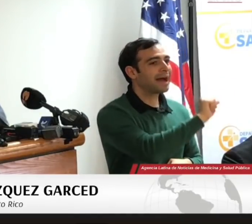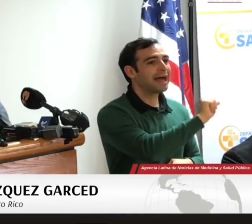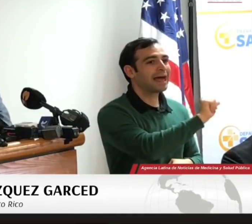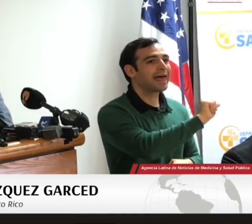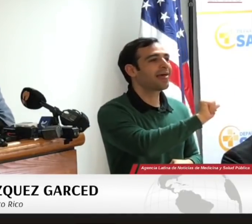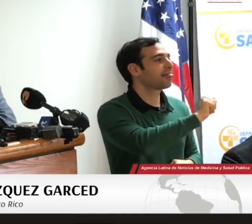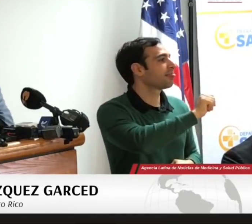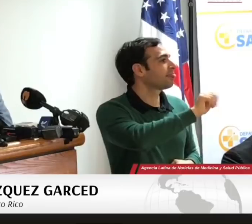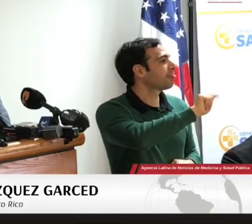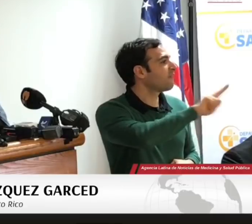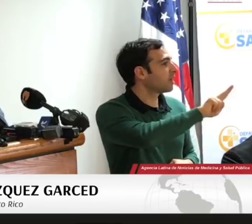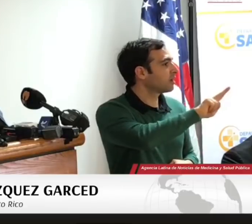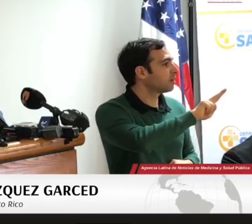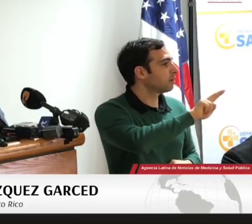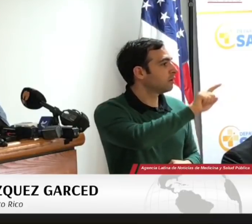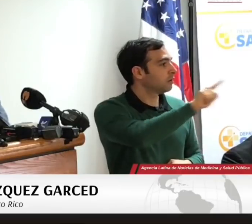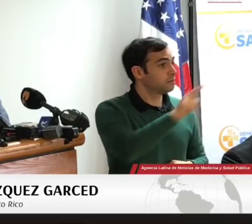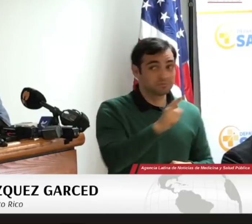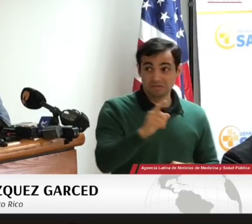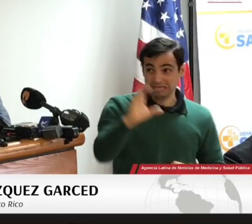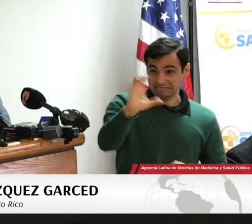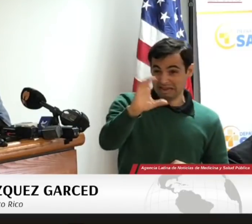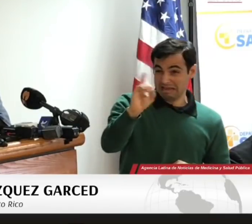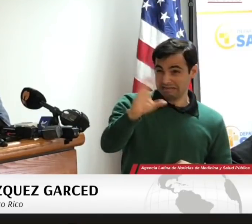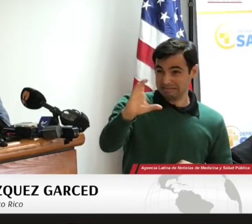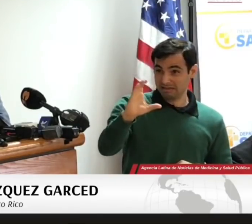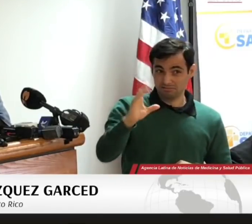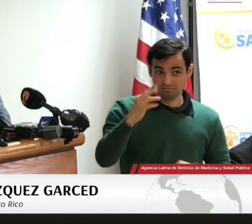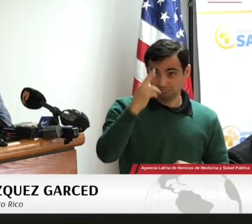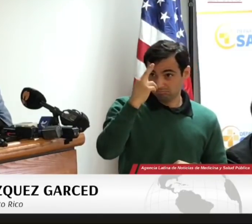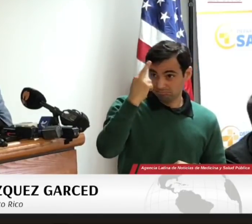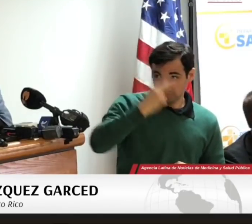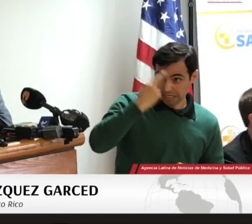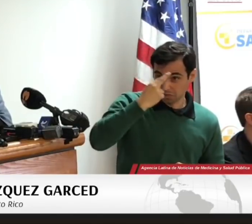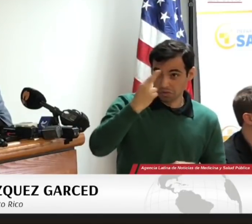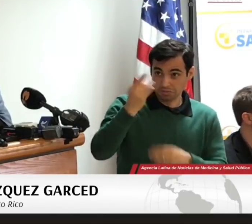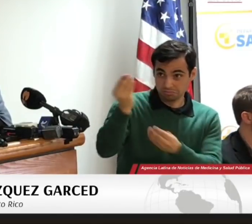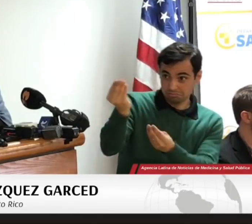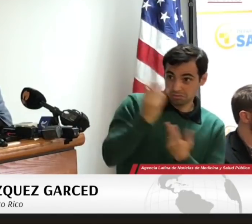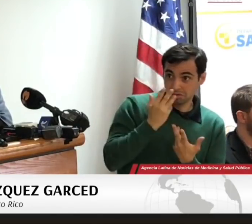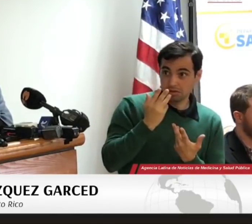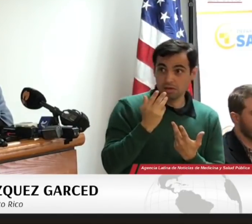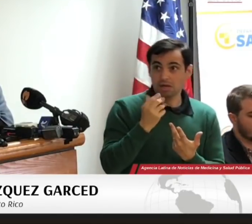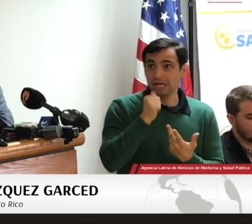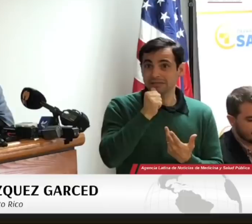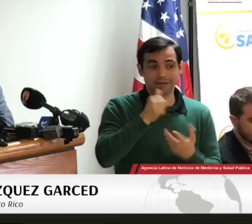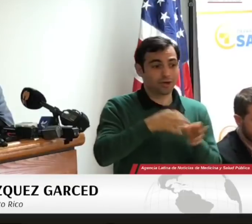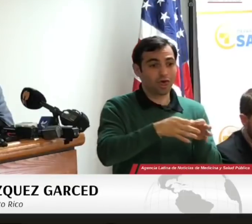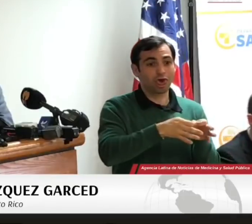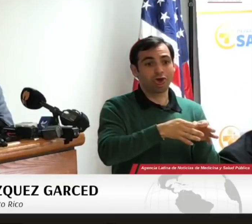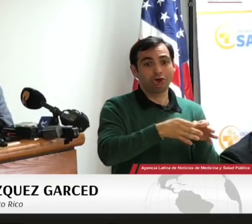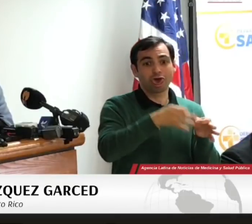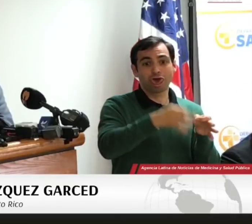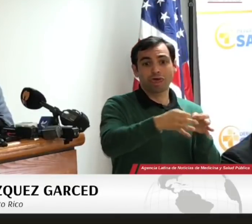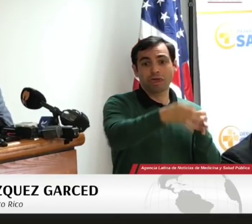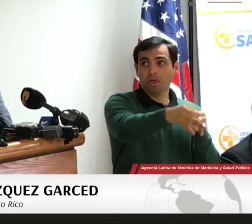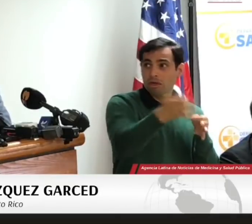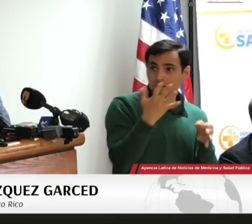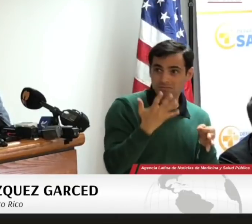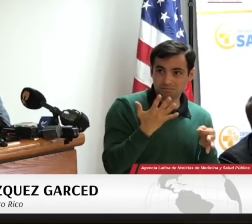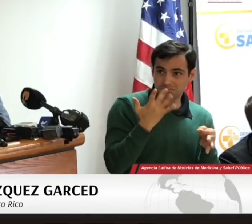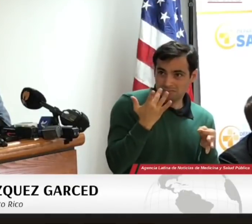¿Qué razón, si alguna, ha dado el CDC sobre no emitir los resultados en el tiempo que habían indicado? ¿Y cuál